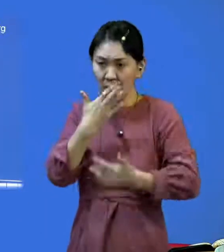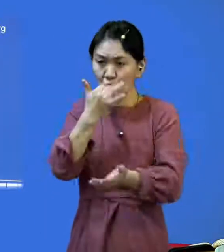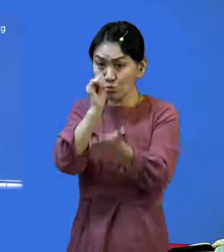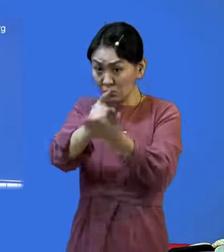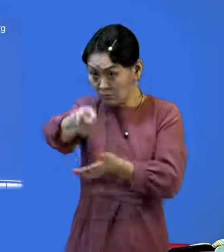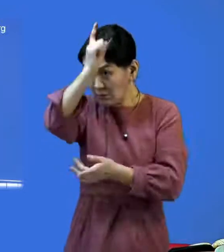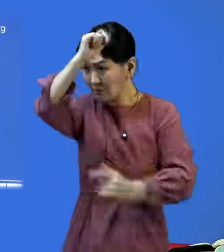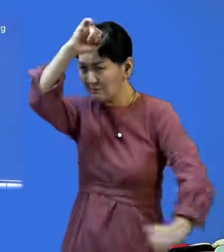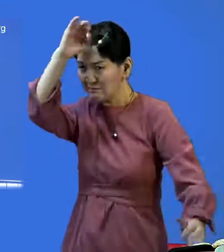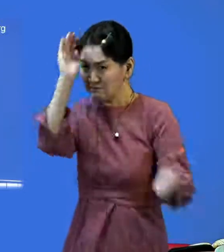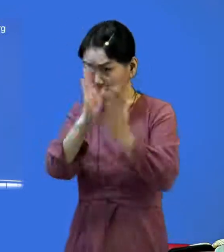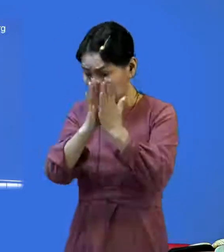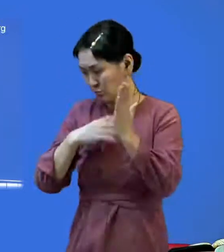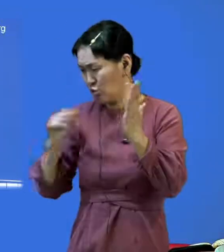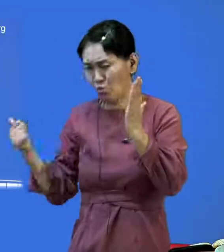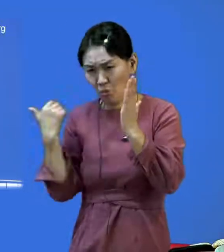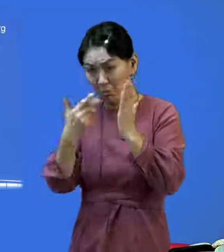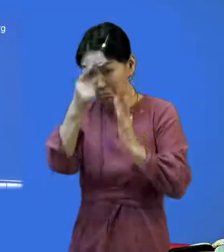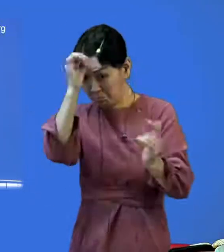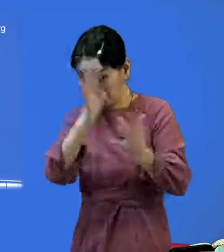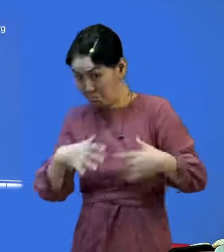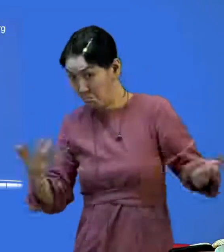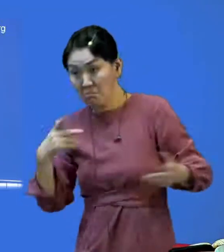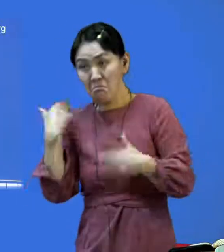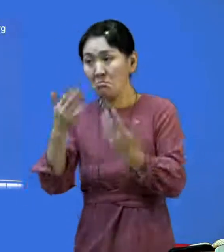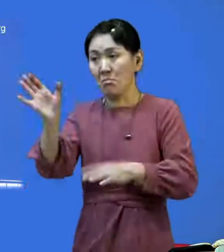байна. Онцгой хүнд хэлсэн үг биш энэ.